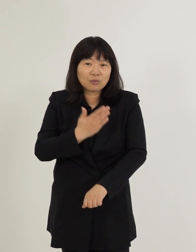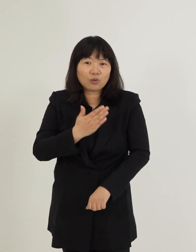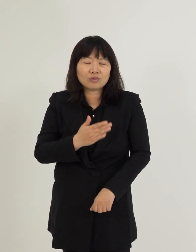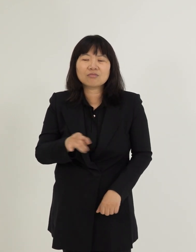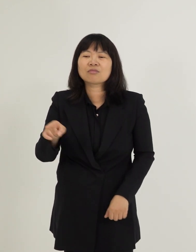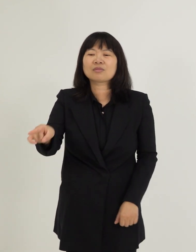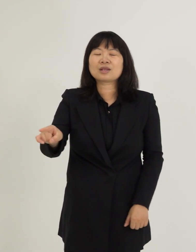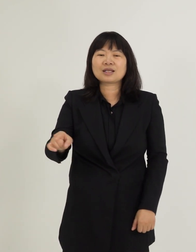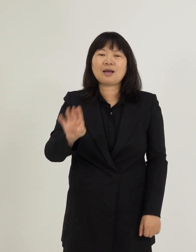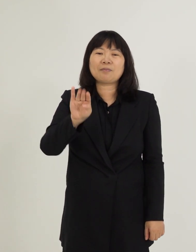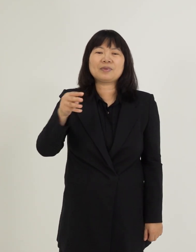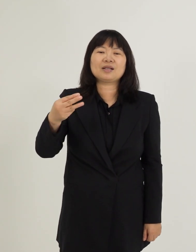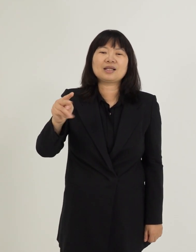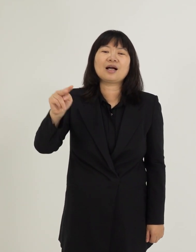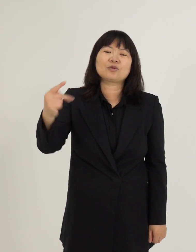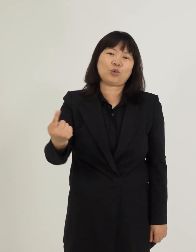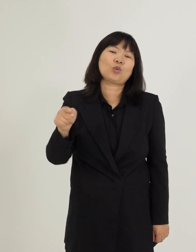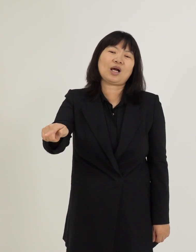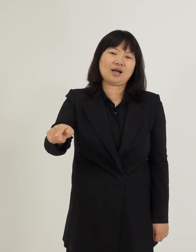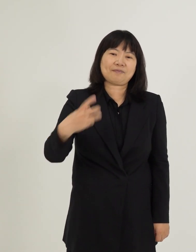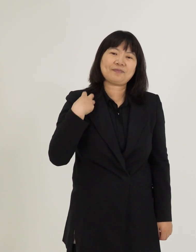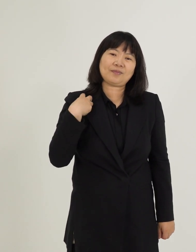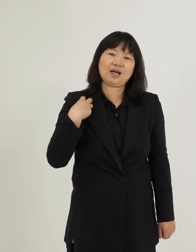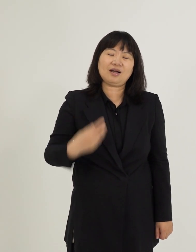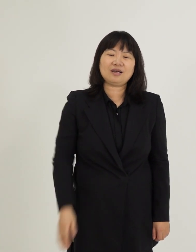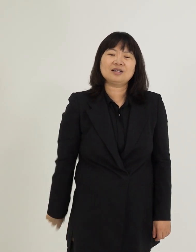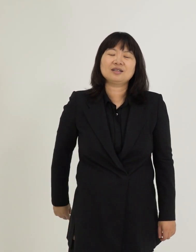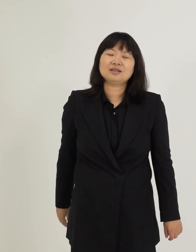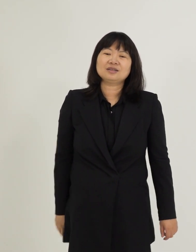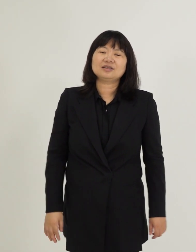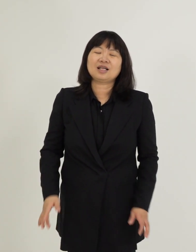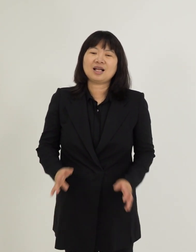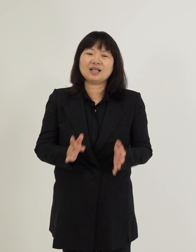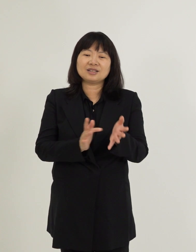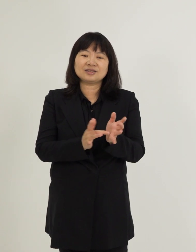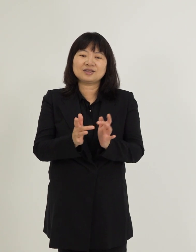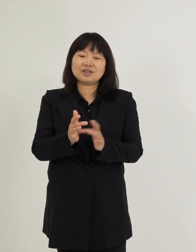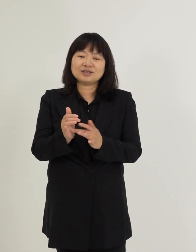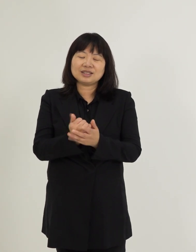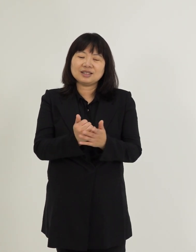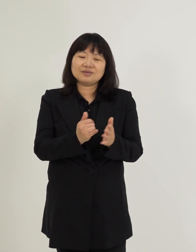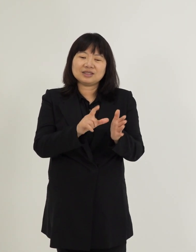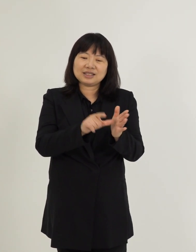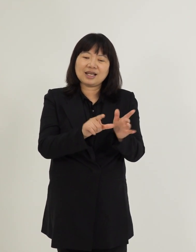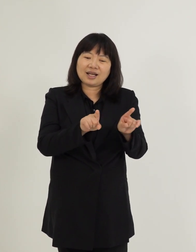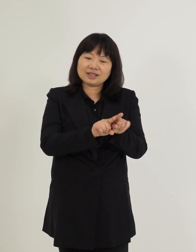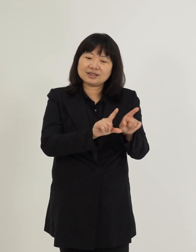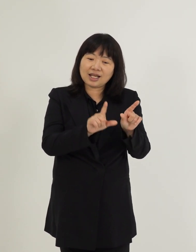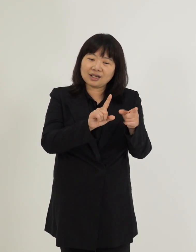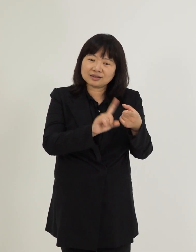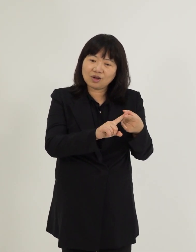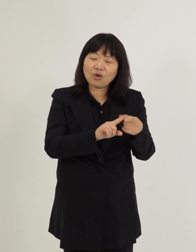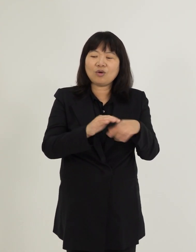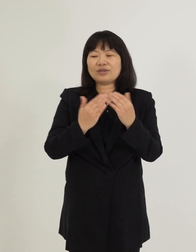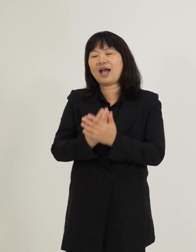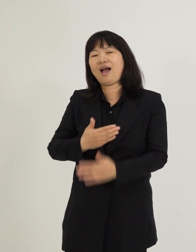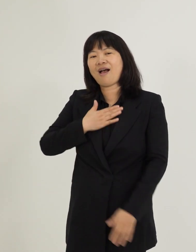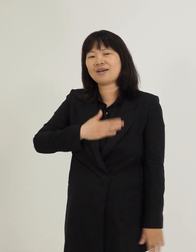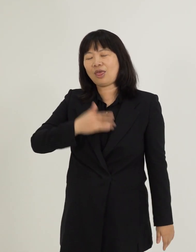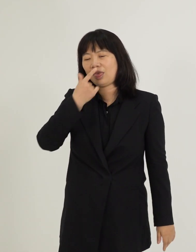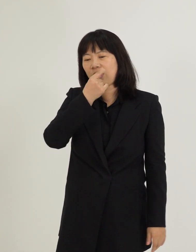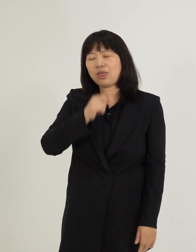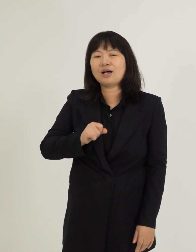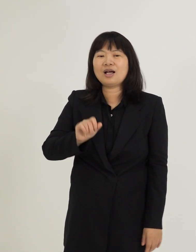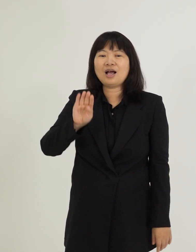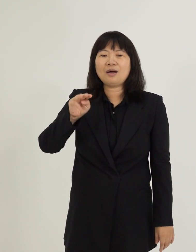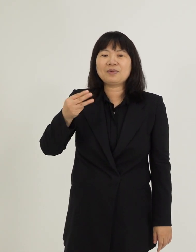그러니까 이 사건은 예수님 시대에 살았던 사람들이면 누구나 다 알아요. 그때 그 빌라도가